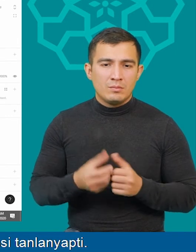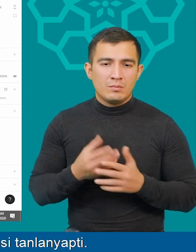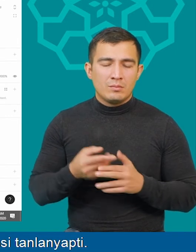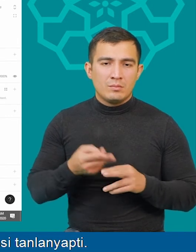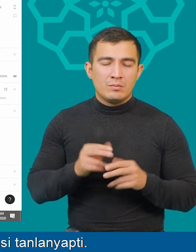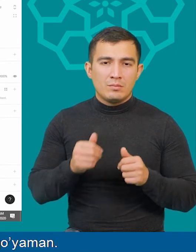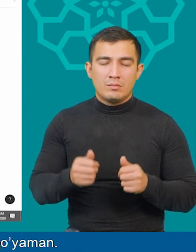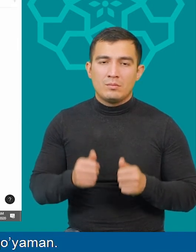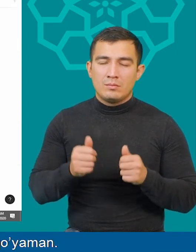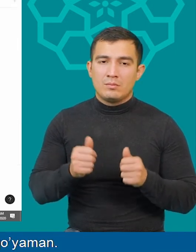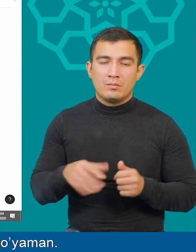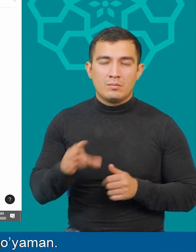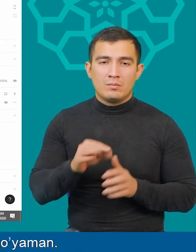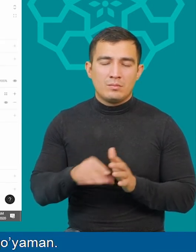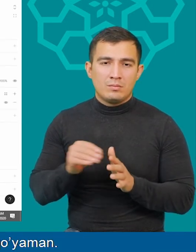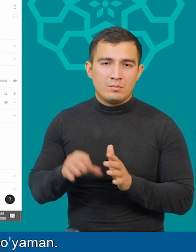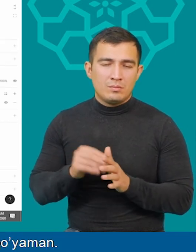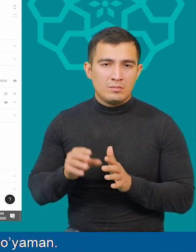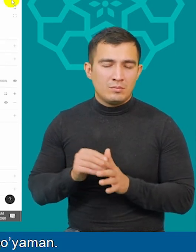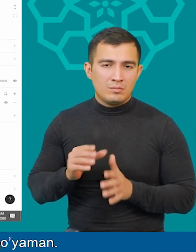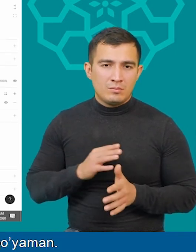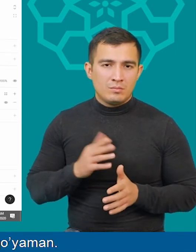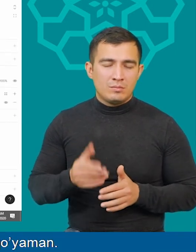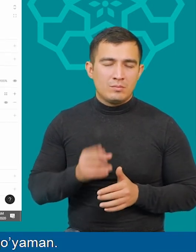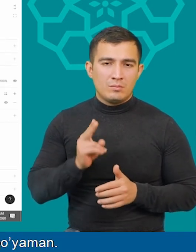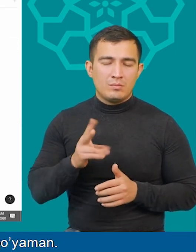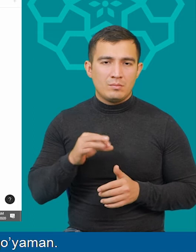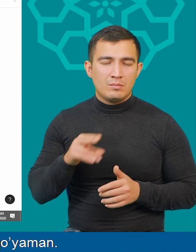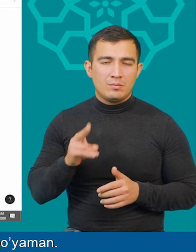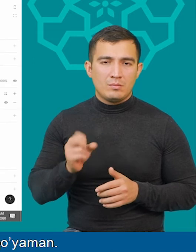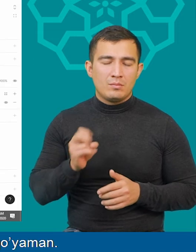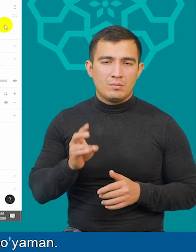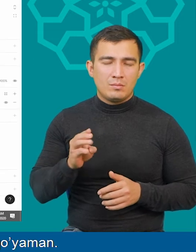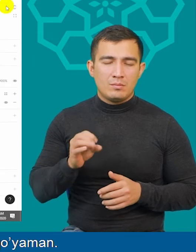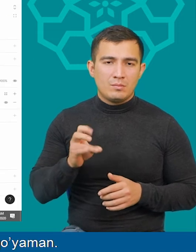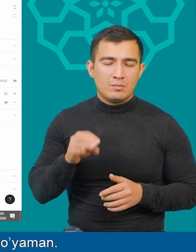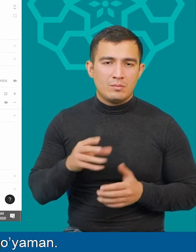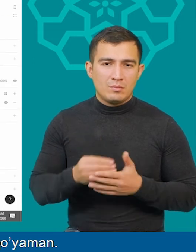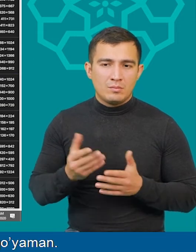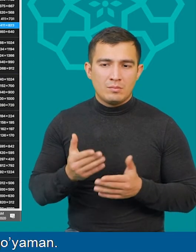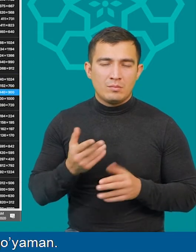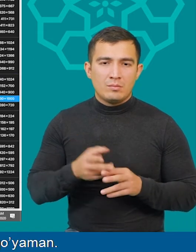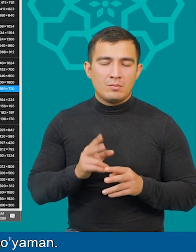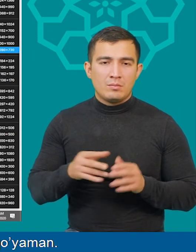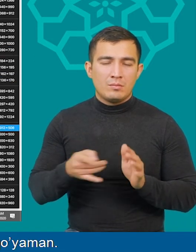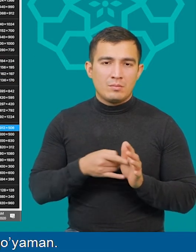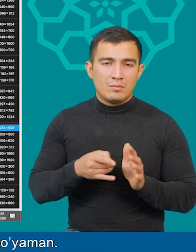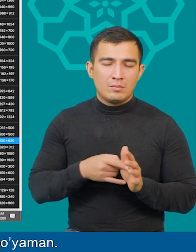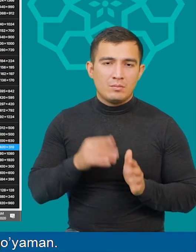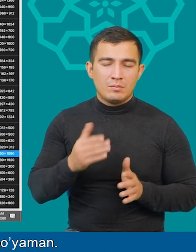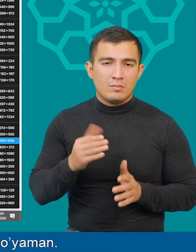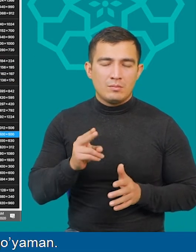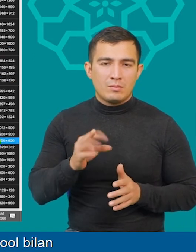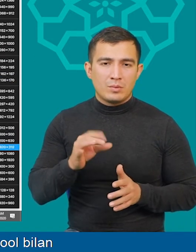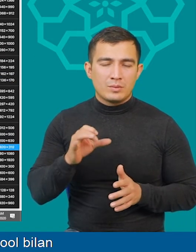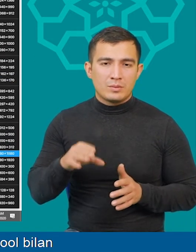narsalar tanlanib oldi. Xo'p, clip contentni bosib qo'yaman va buni Instagram postga qaytaramiz. Masalan, uchun